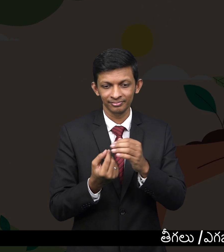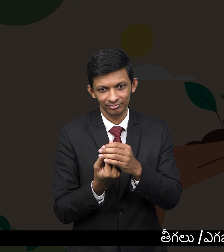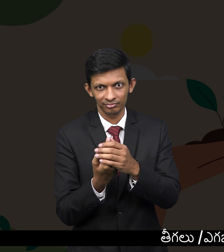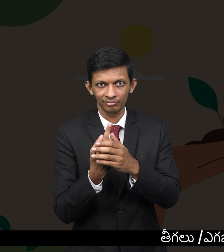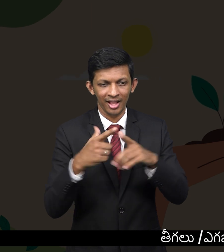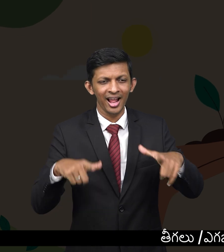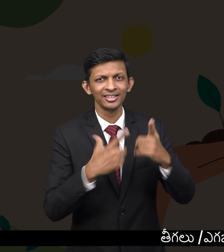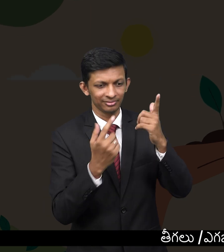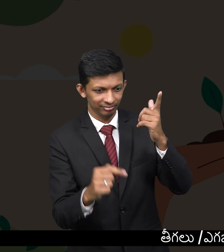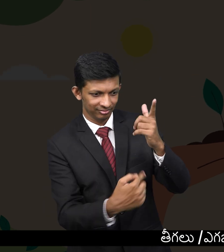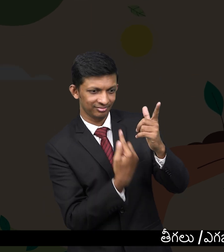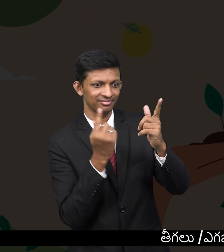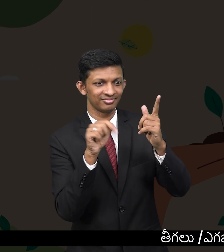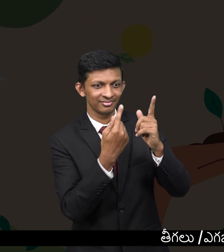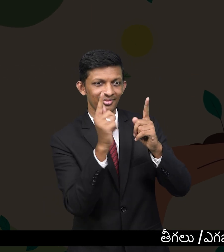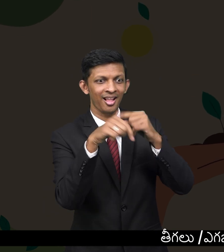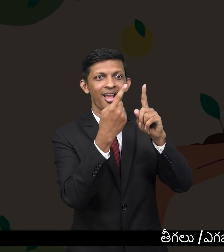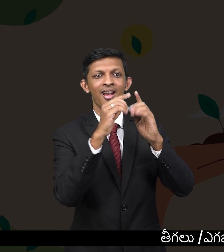తీగలు, ఎగబాగే మొక్కలు.